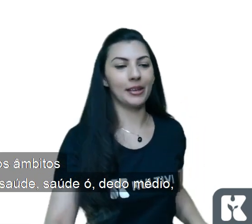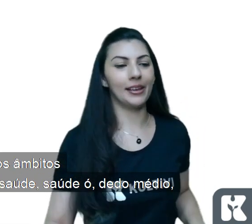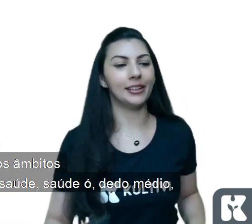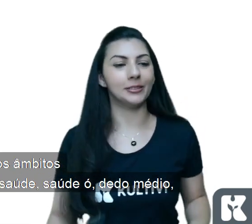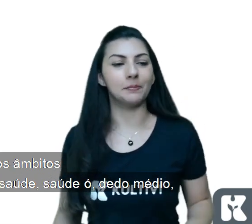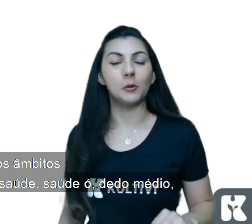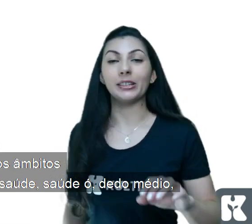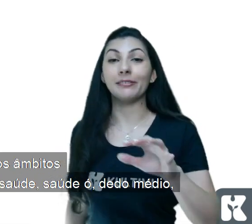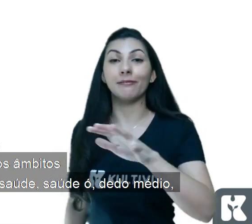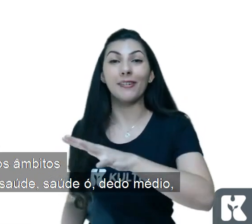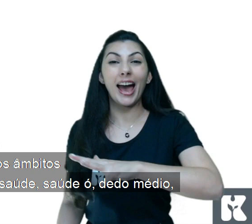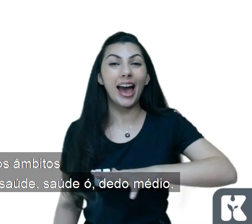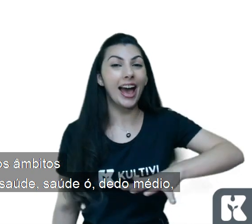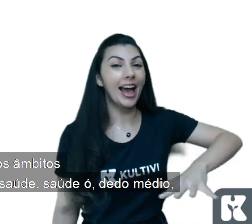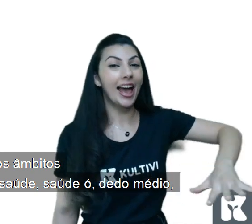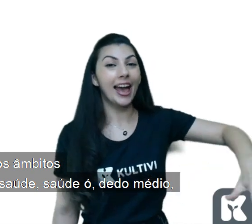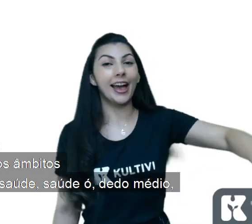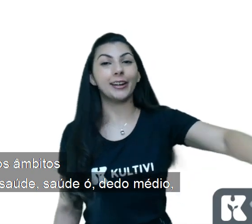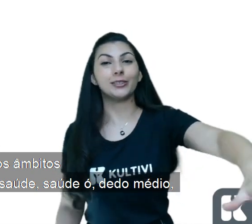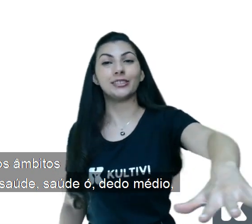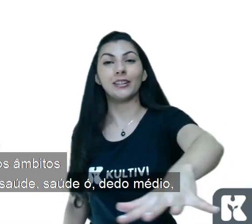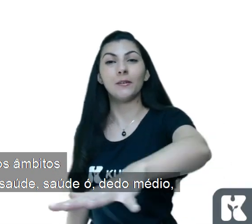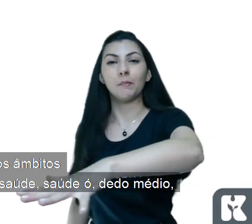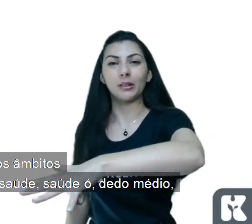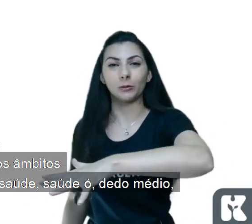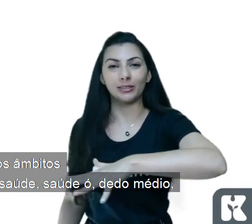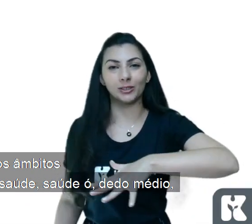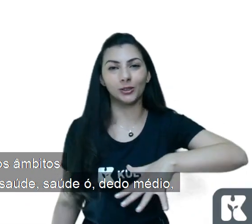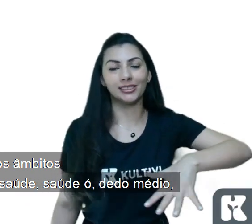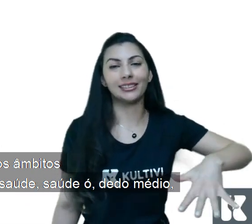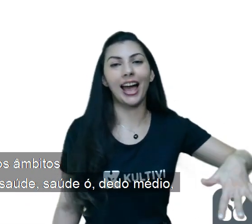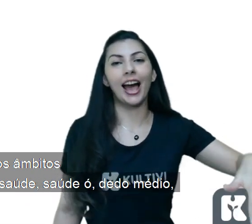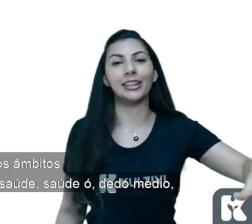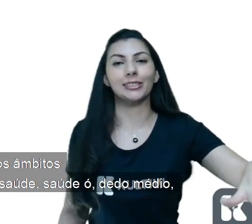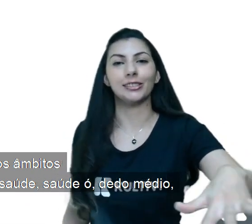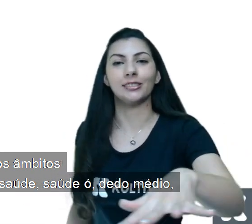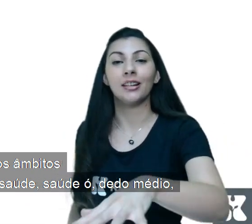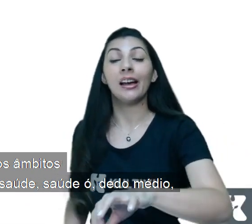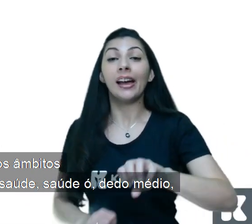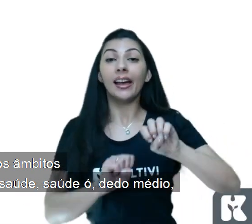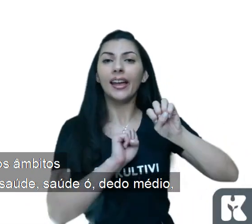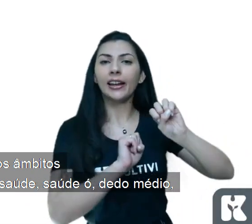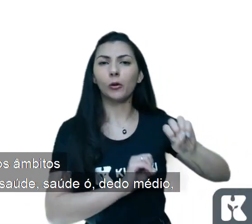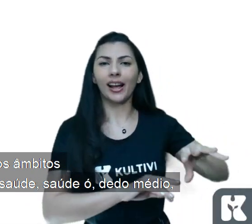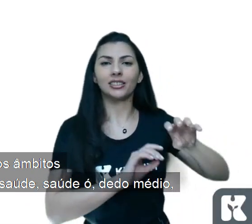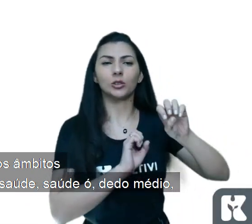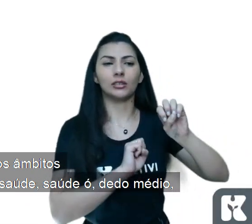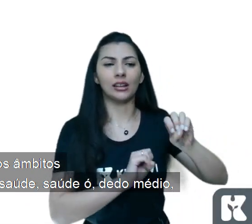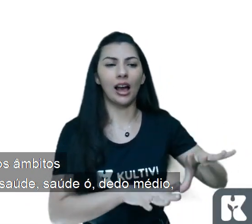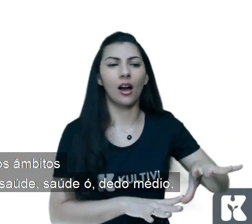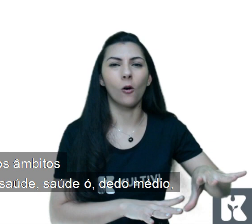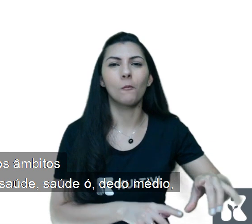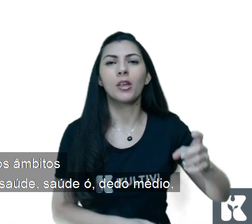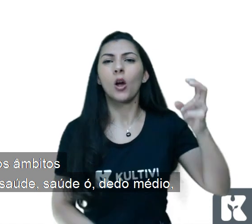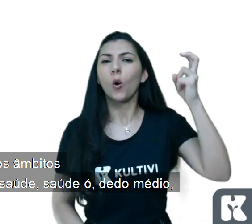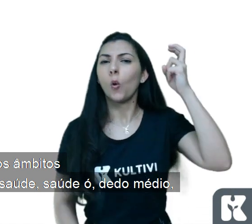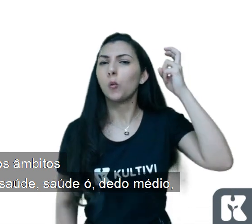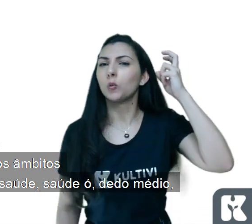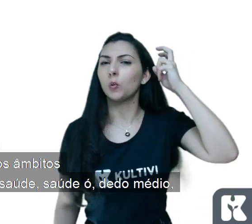Isso mesmo, em vários âmbitos da sociedade,